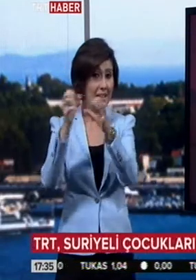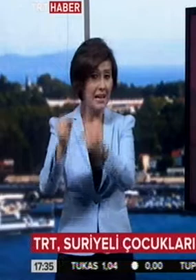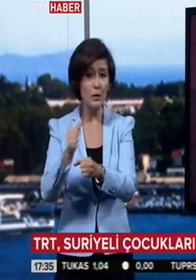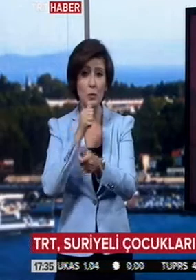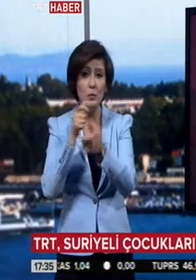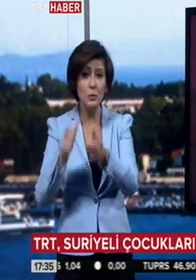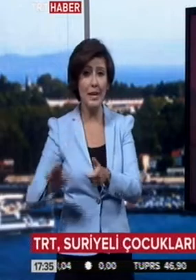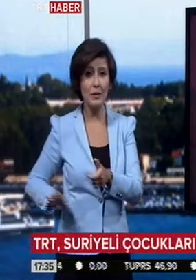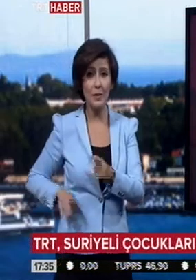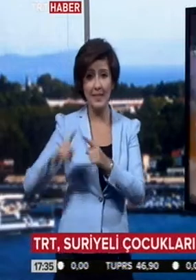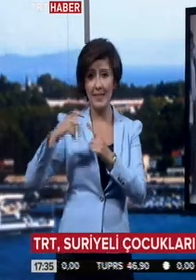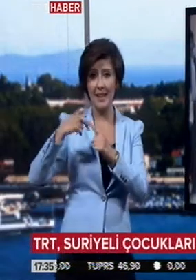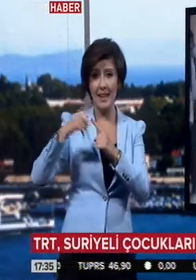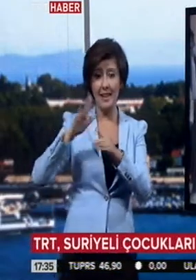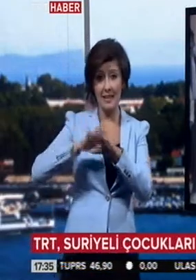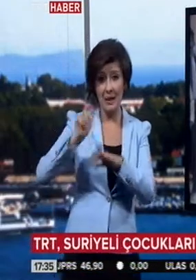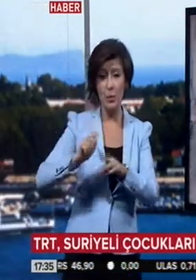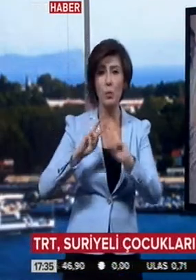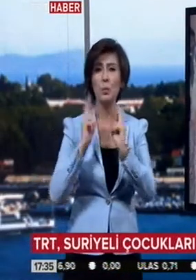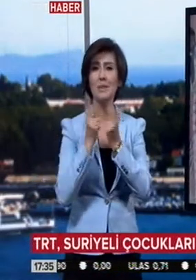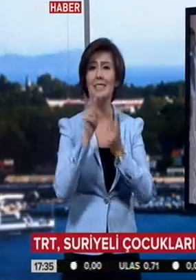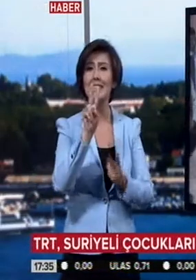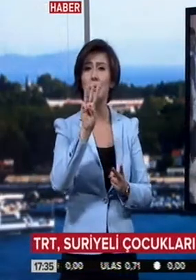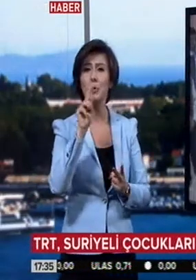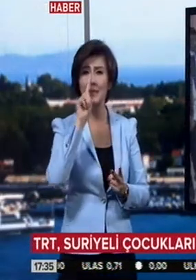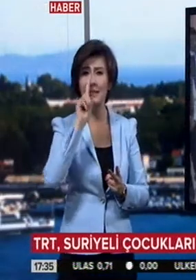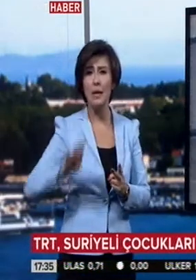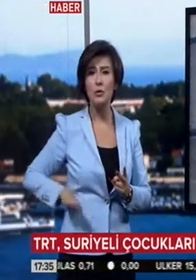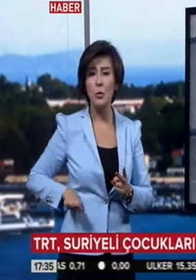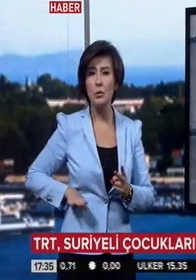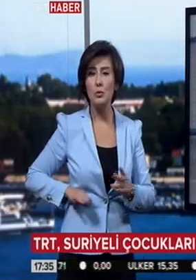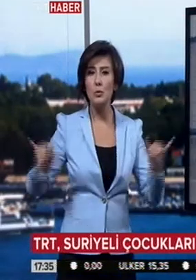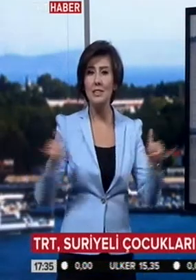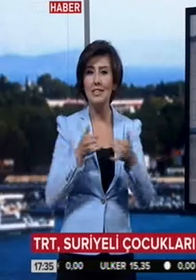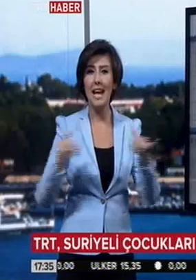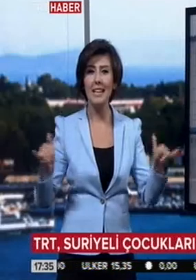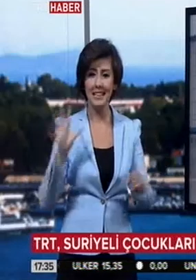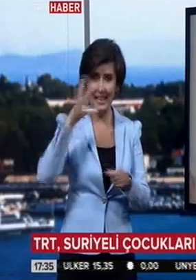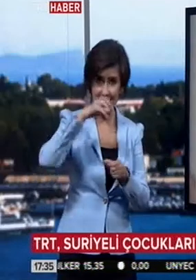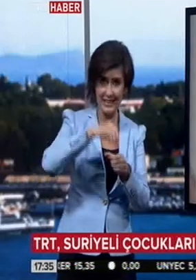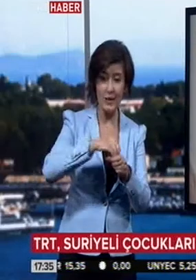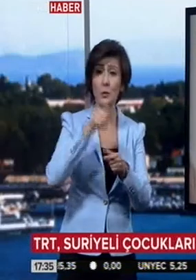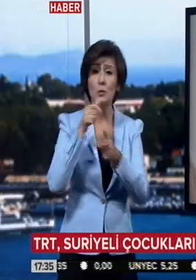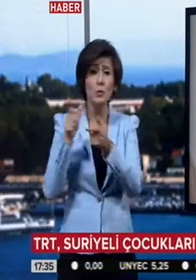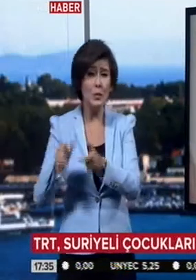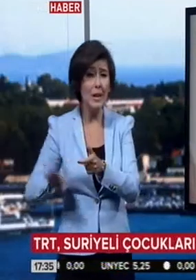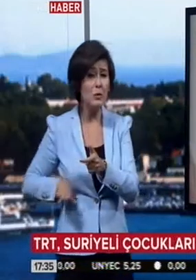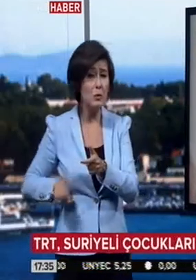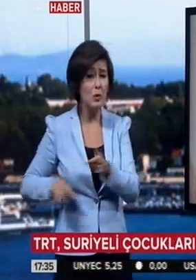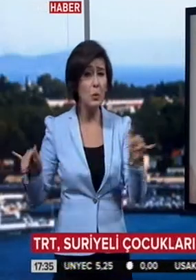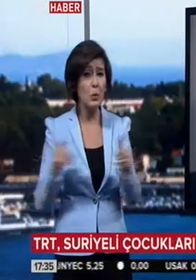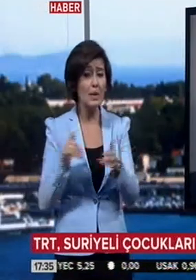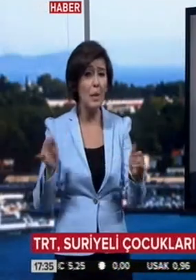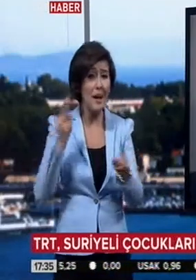kalan Suriyeli çocuklar da TRT'nin düzenlediği Uluslararası 23 Nisan Çocuk Şenliği'ne katılacak. Suriyeli çocuklar